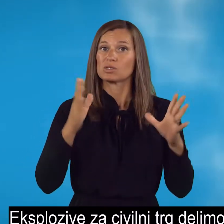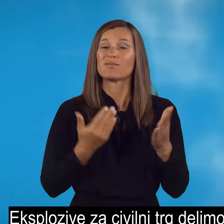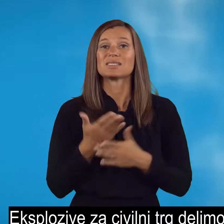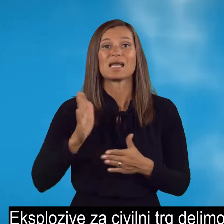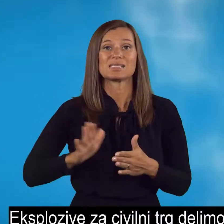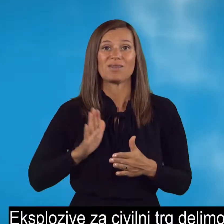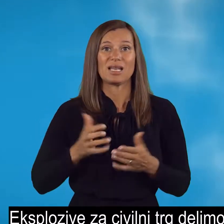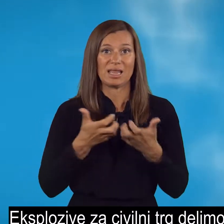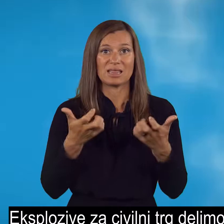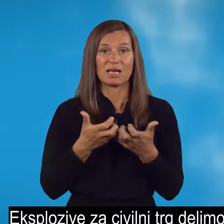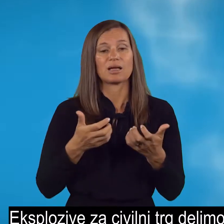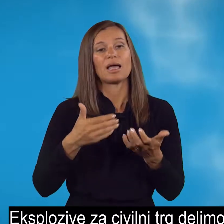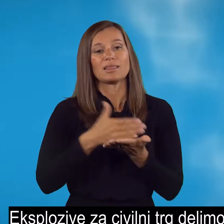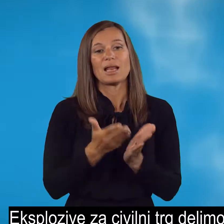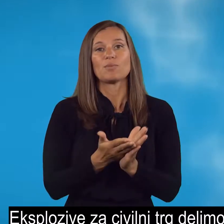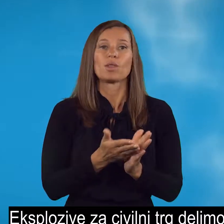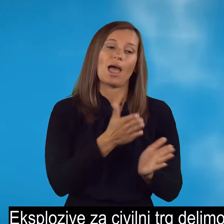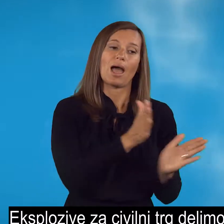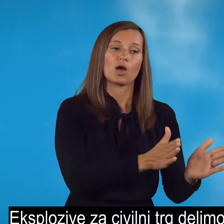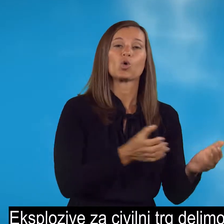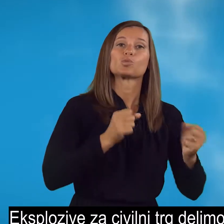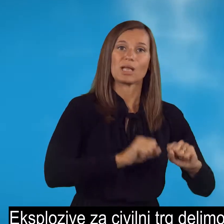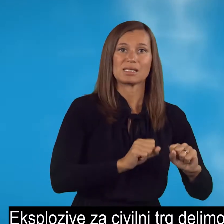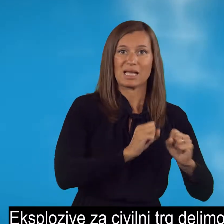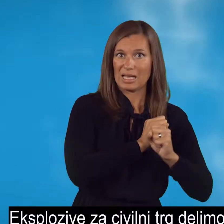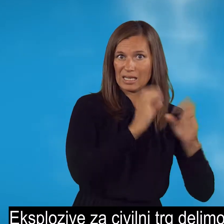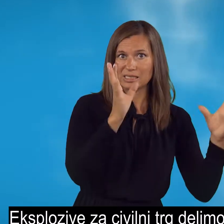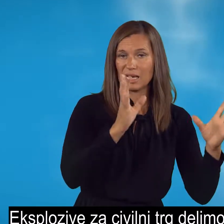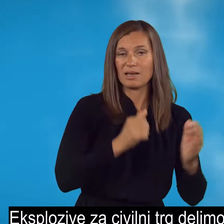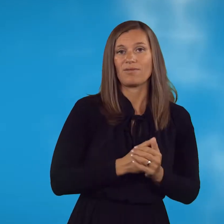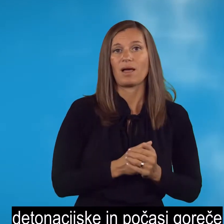Eksplozive za civilni trg delimo na gospodarska razstreliva,